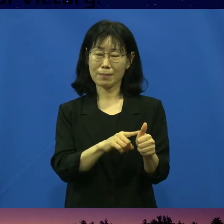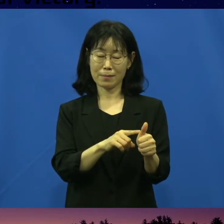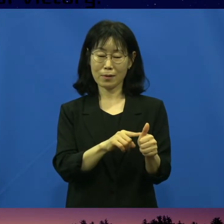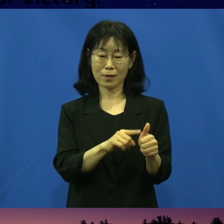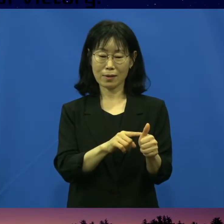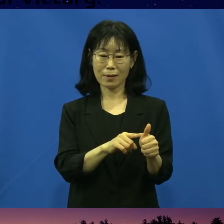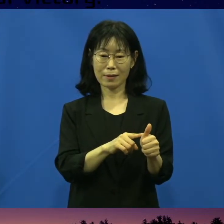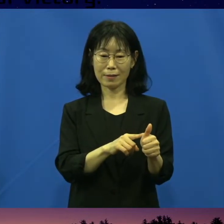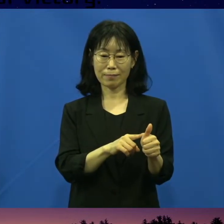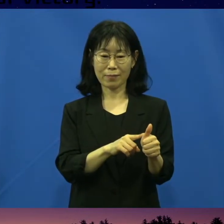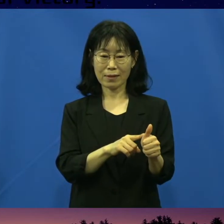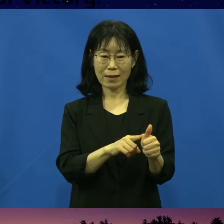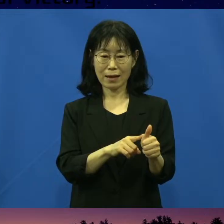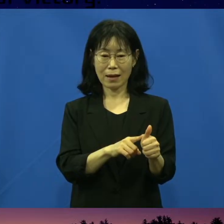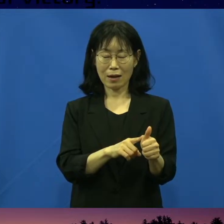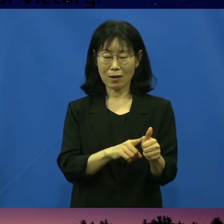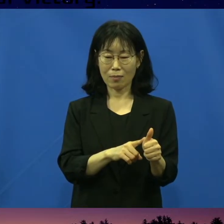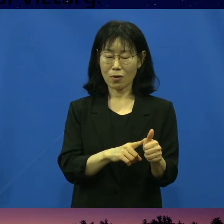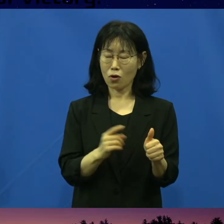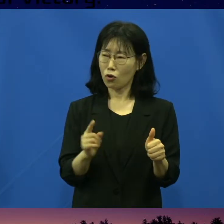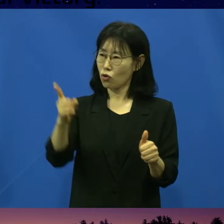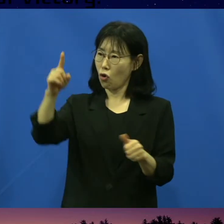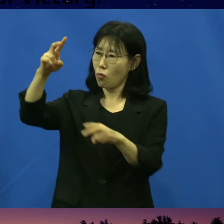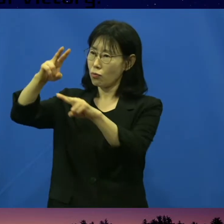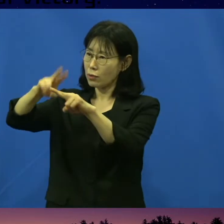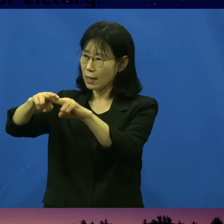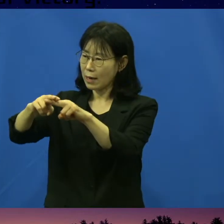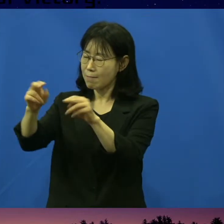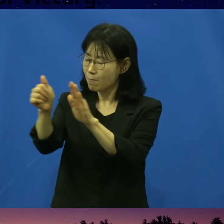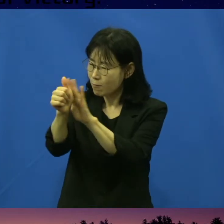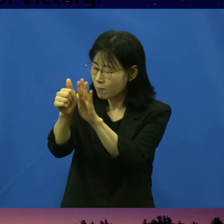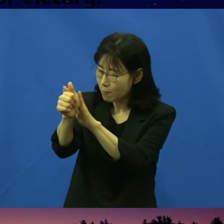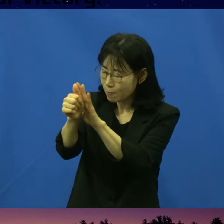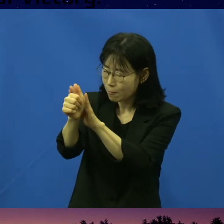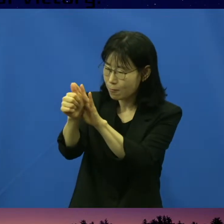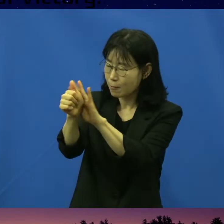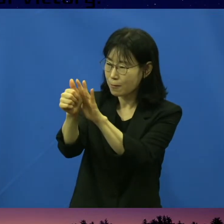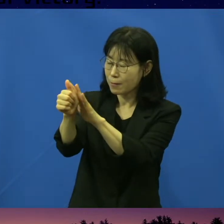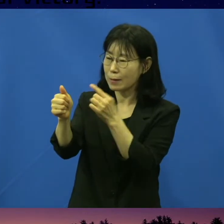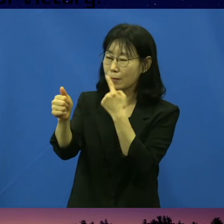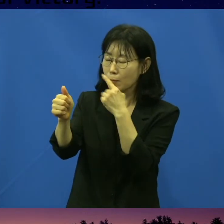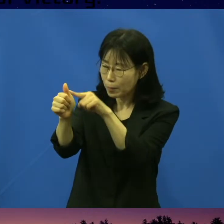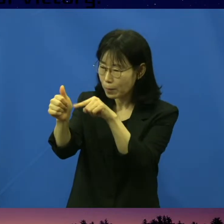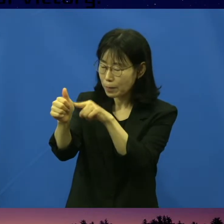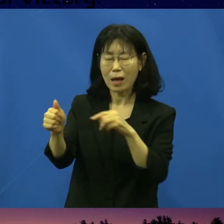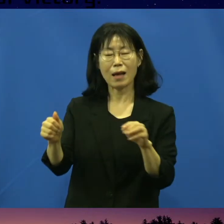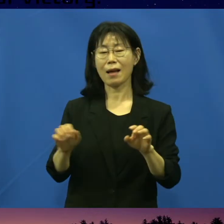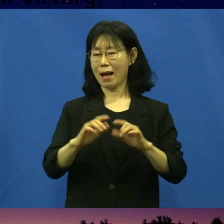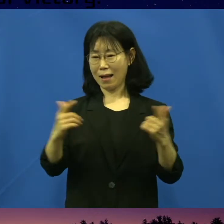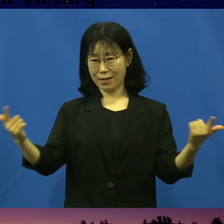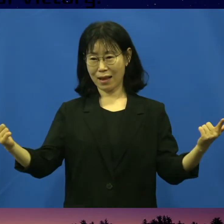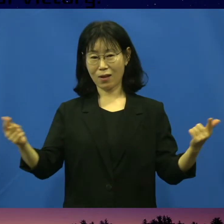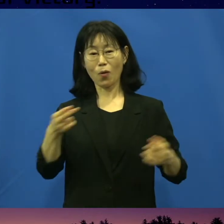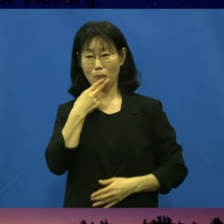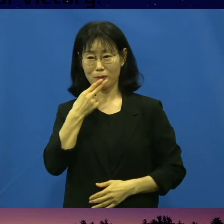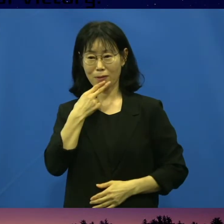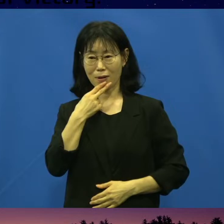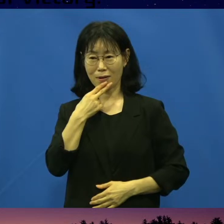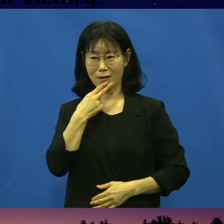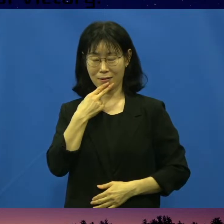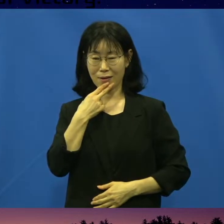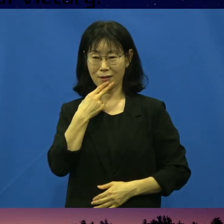깔끔한 분이에요. 군더더기가 없어. 친절해 보이지도 않아. 중요한 건 나병을 낫게 하는 능력이 있는 분이에요. 그러니까